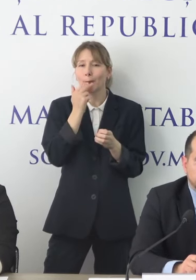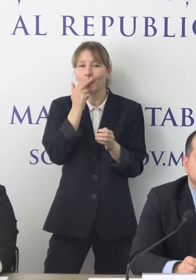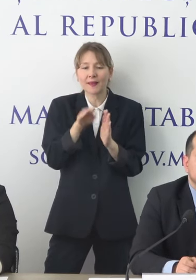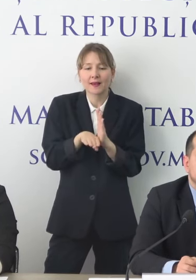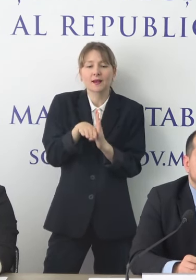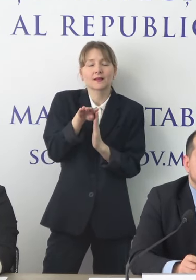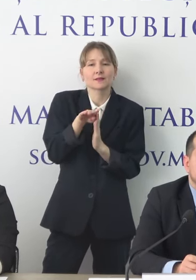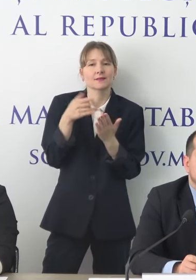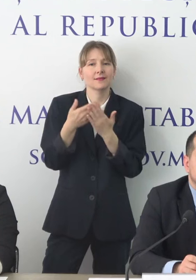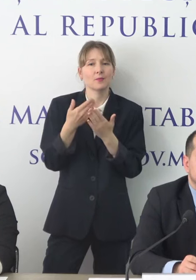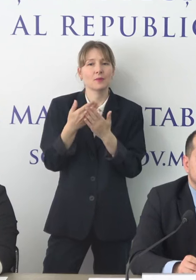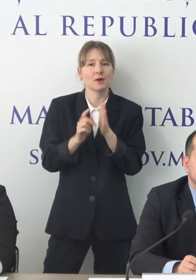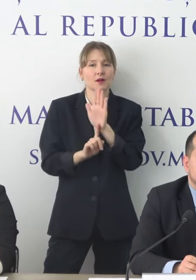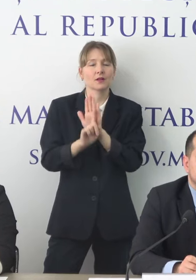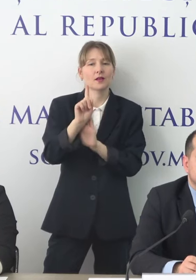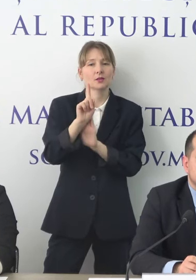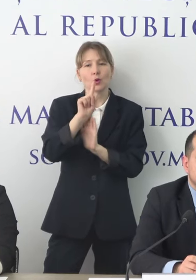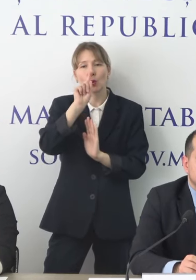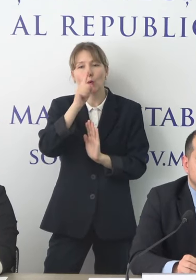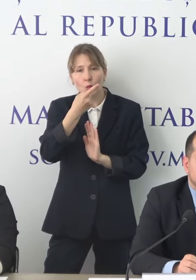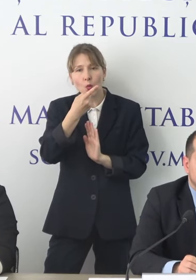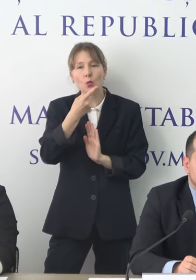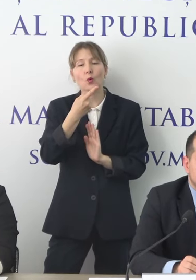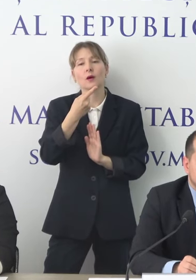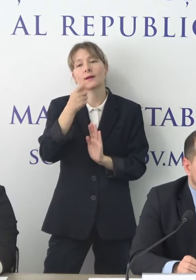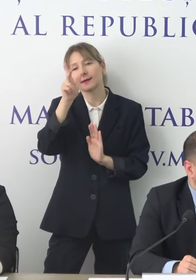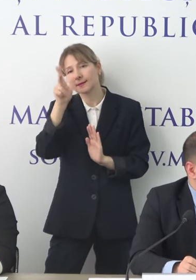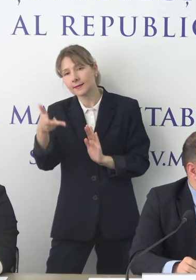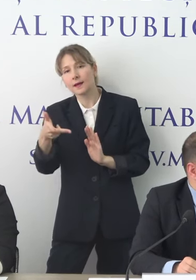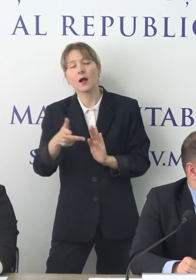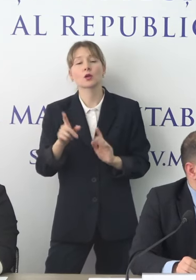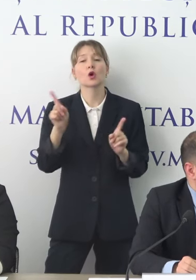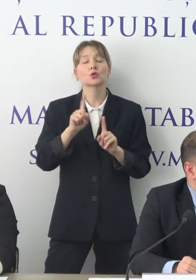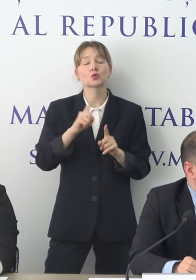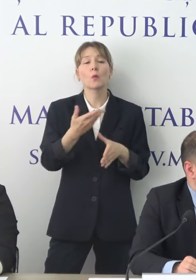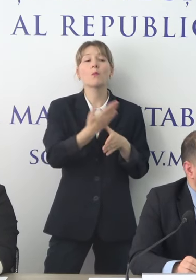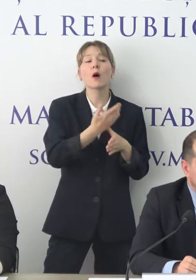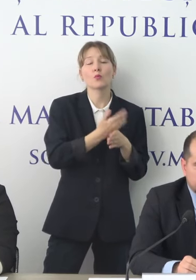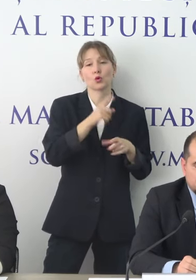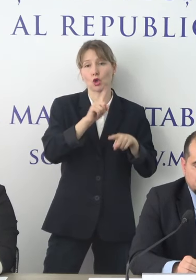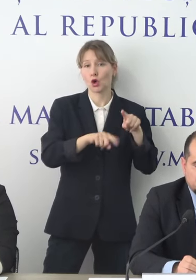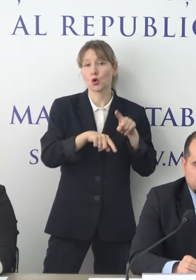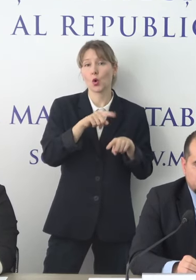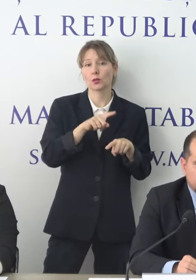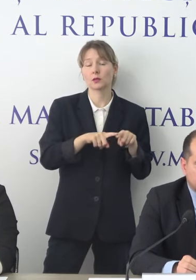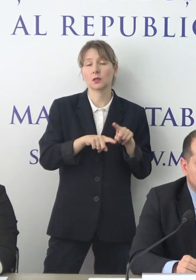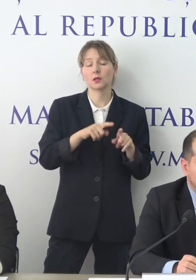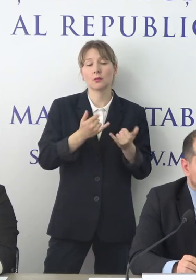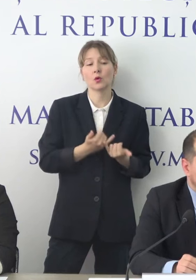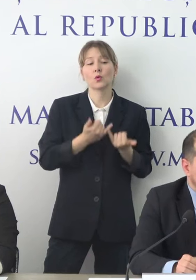mici, de la cu vârsta un an și 3 ani, ca să ajutăm părinții să